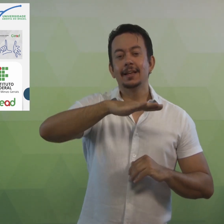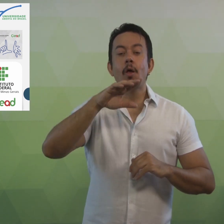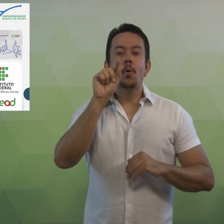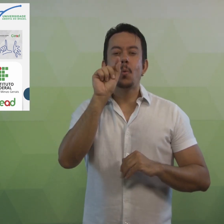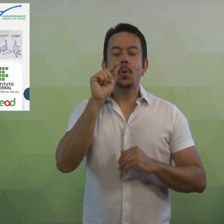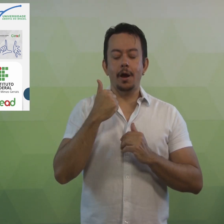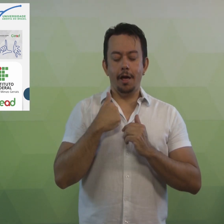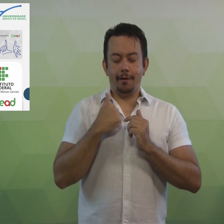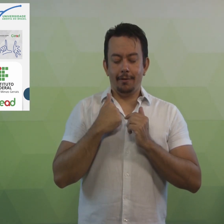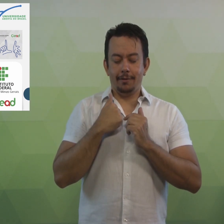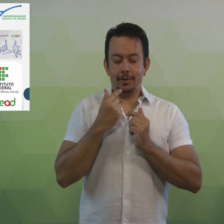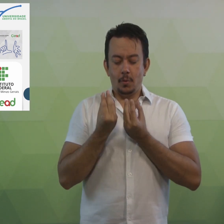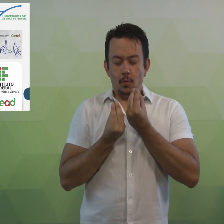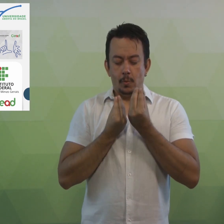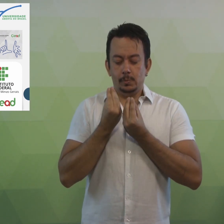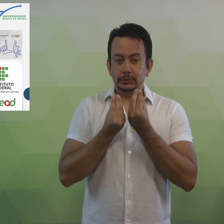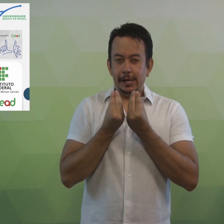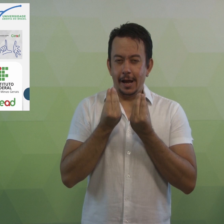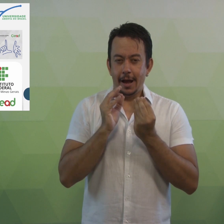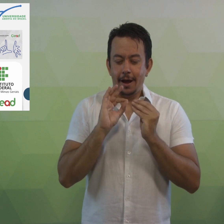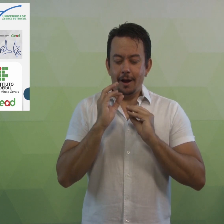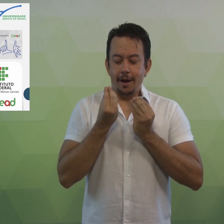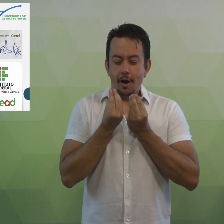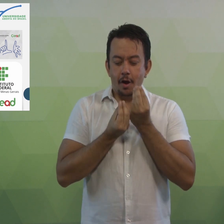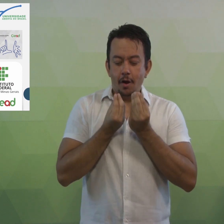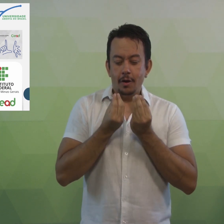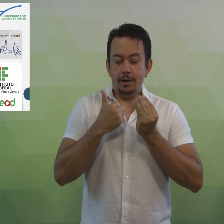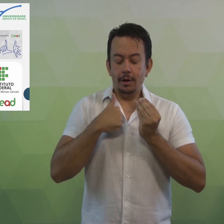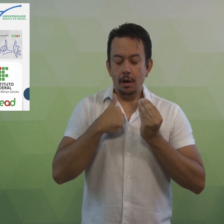Eles explicam sobre a unidade de comunicação.